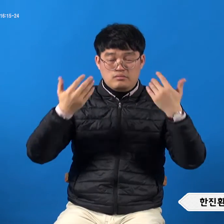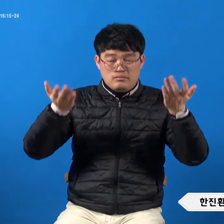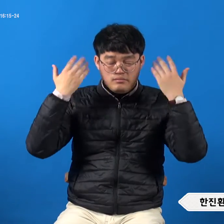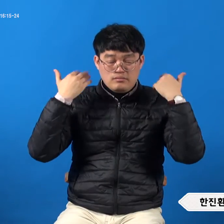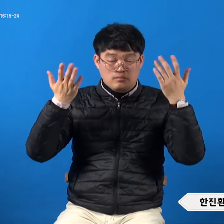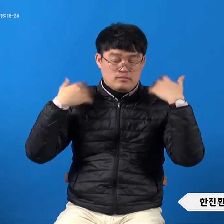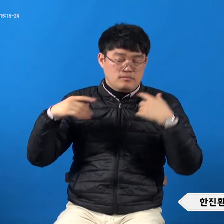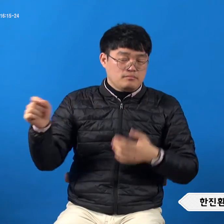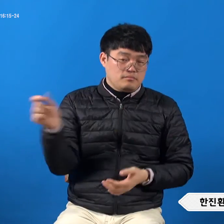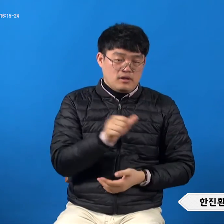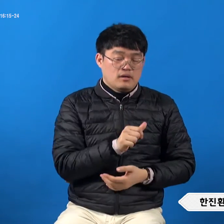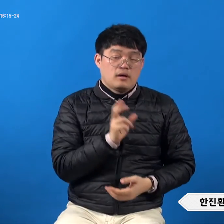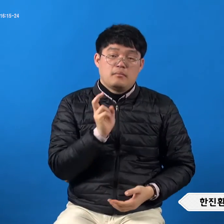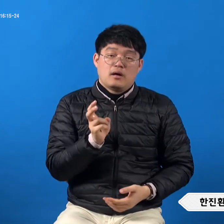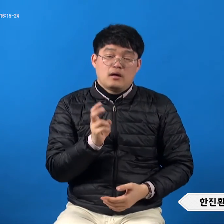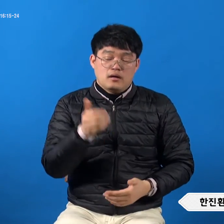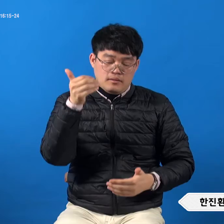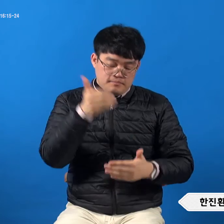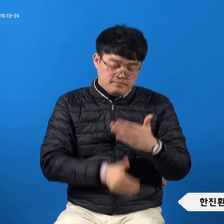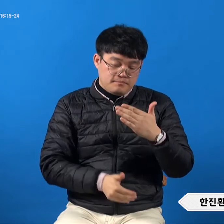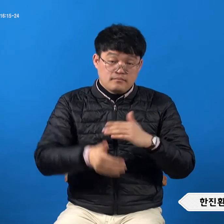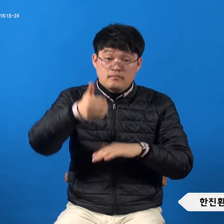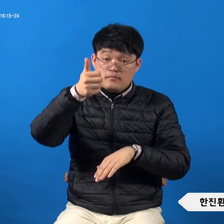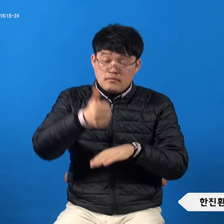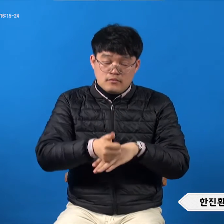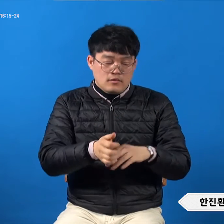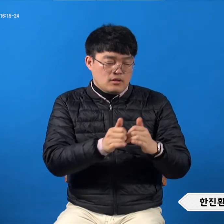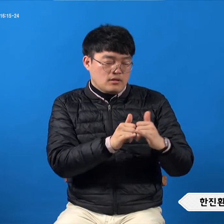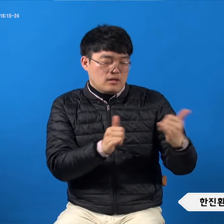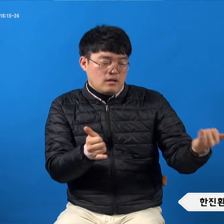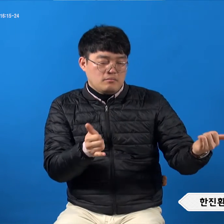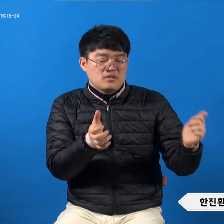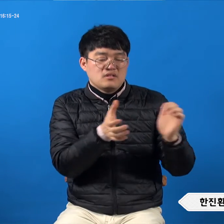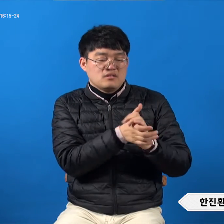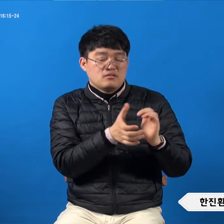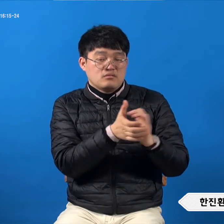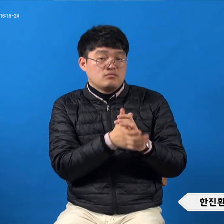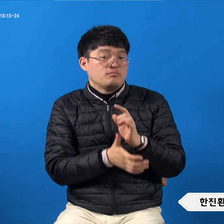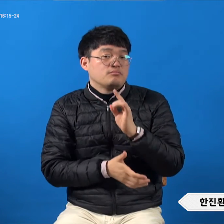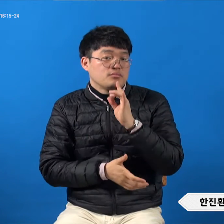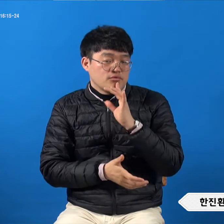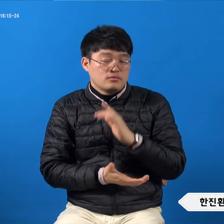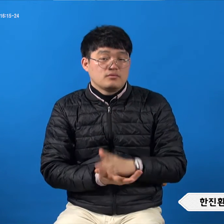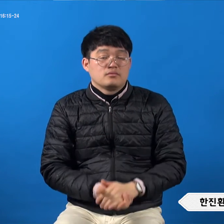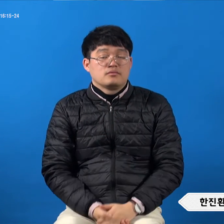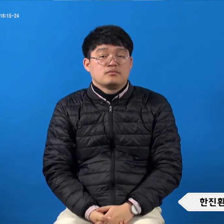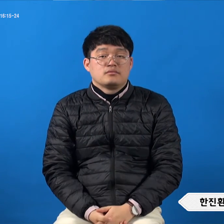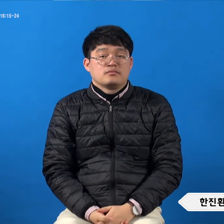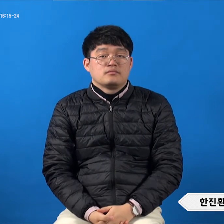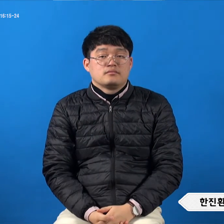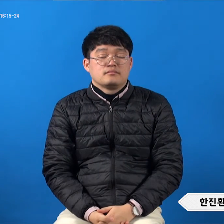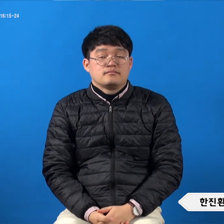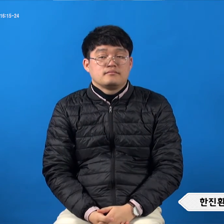흘러갈 것입니다. 남는 것은 사람밖에 없습니다. 친구밖에 없습니다.